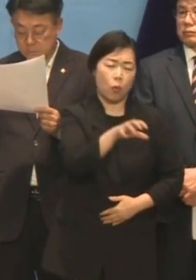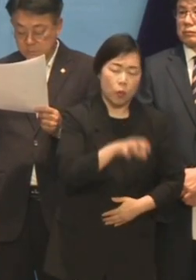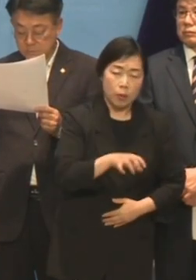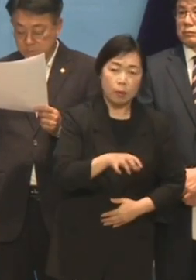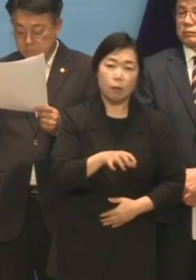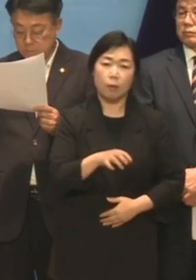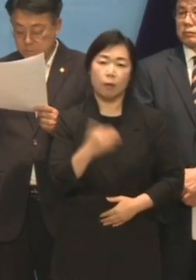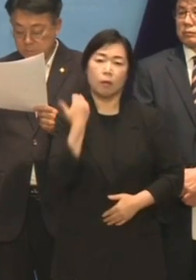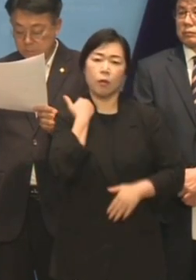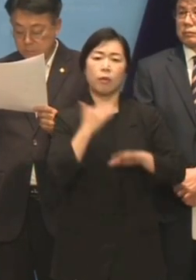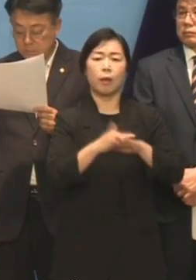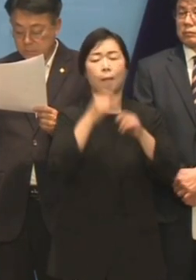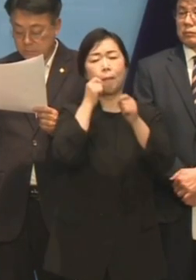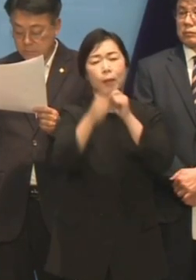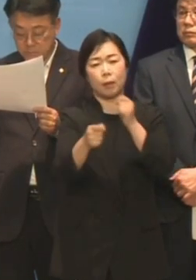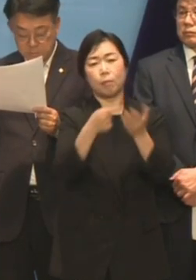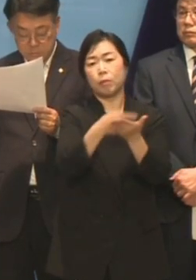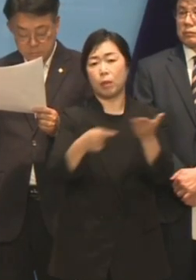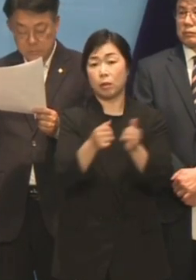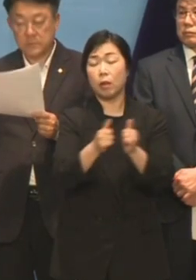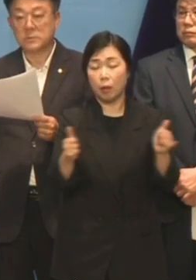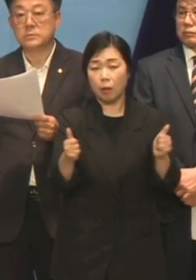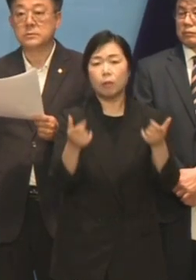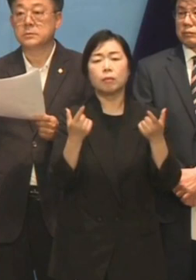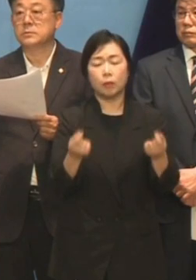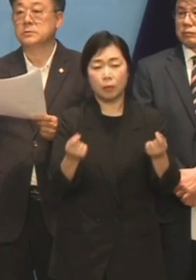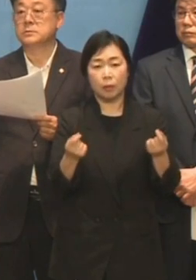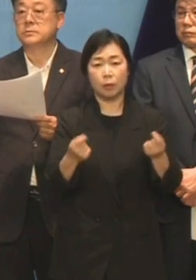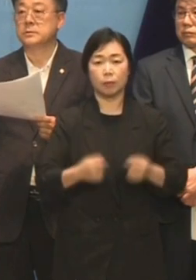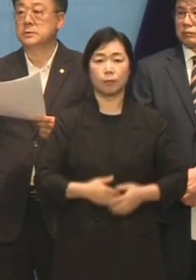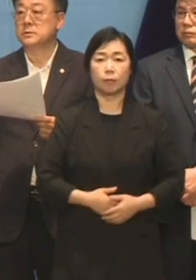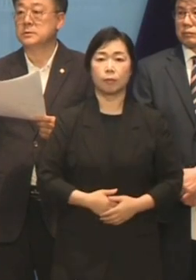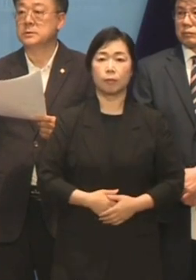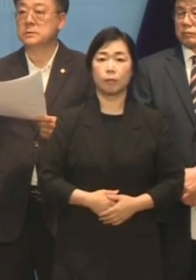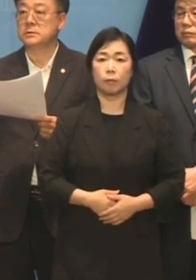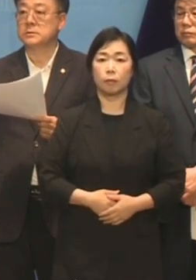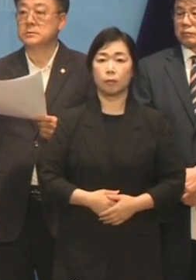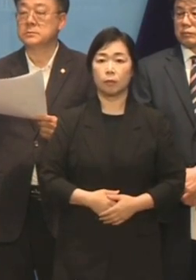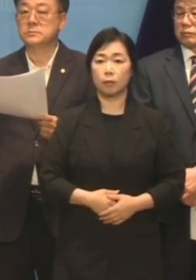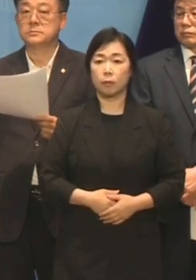조금씩 흩어져 있는 전세사기 임대 임차 피해자들입니다.